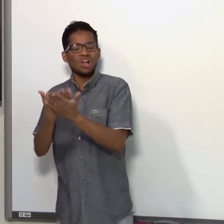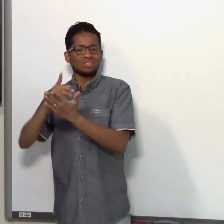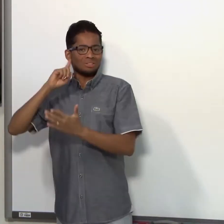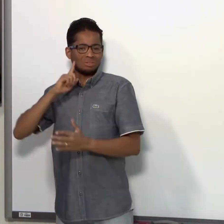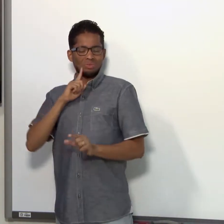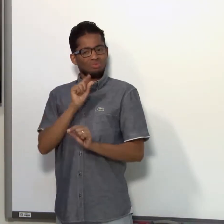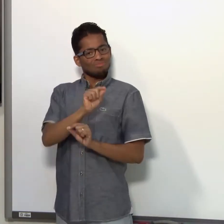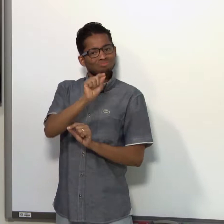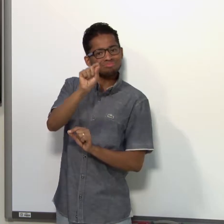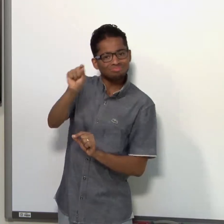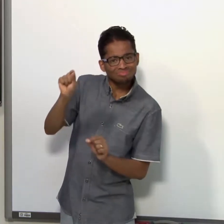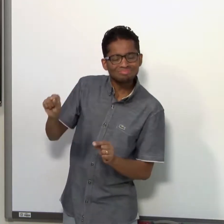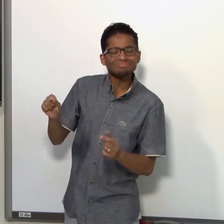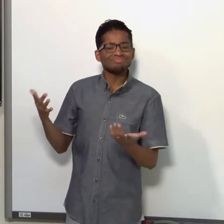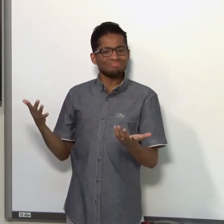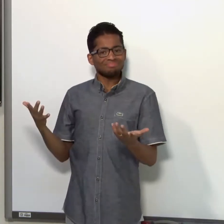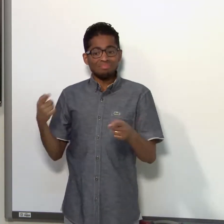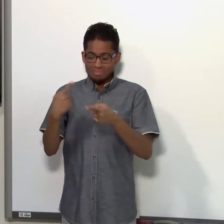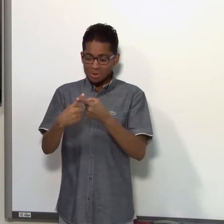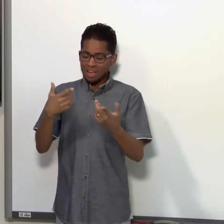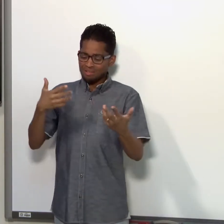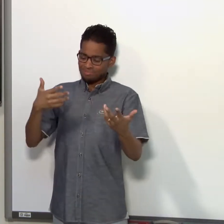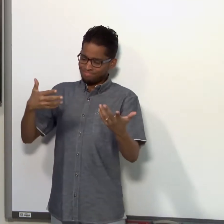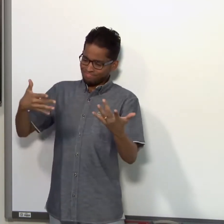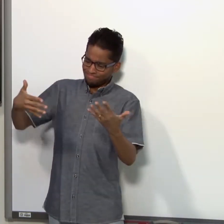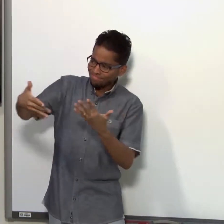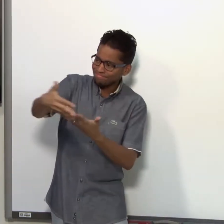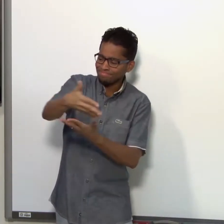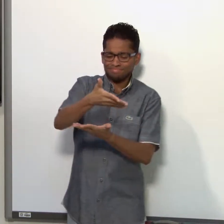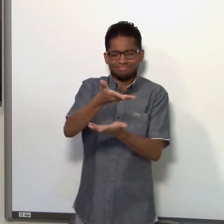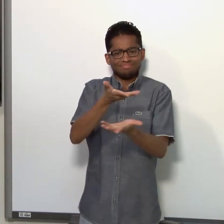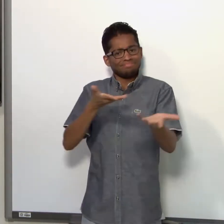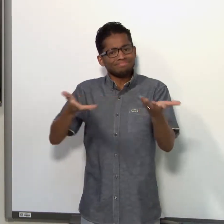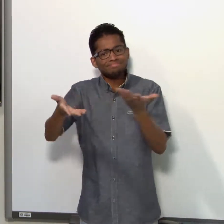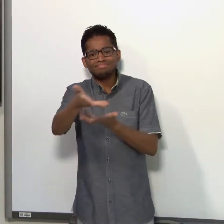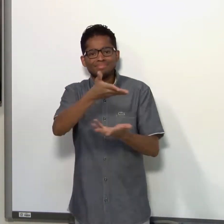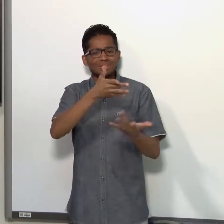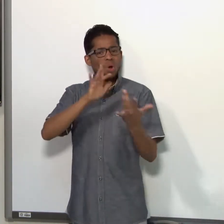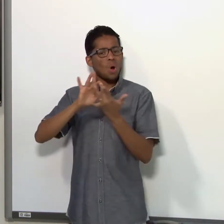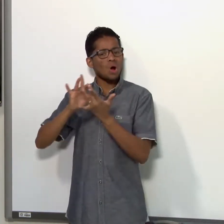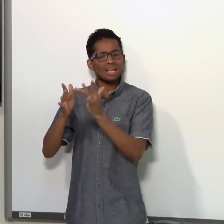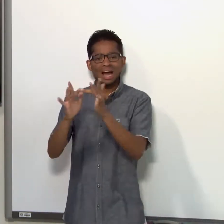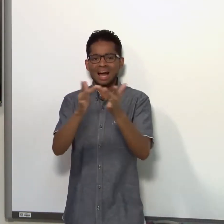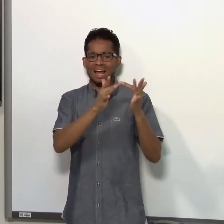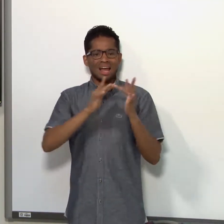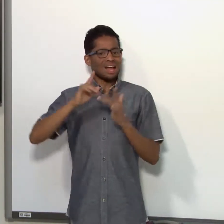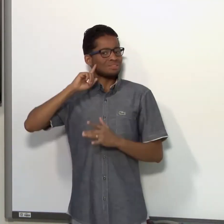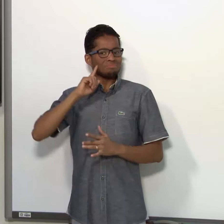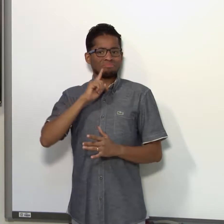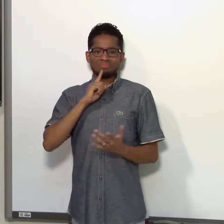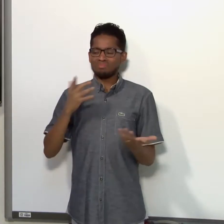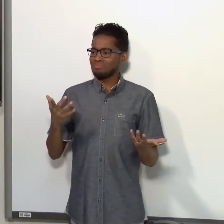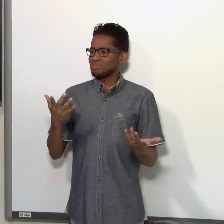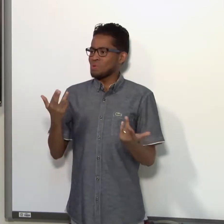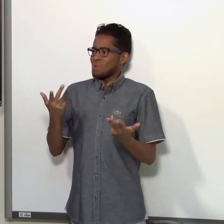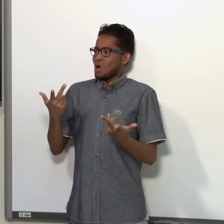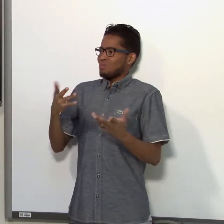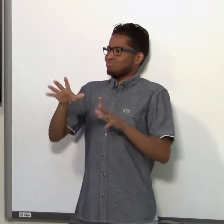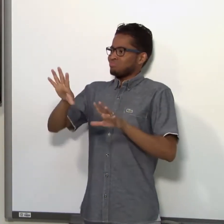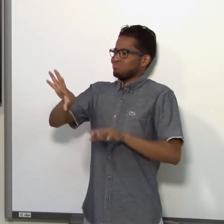em associações, em escolas de surdos, começou a haver a interação, o contato entre